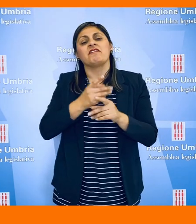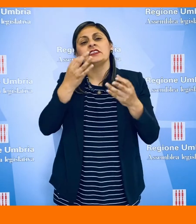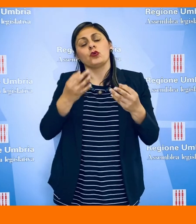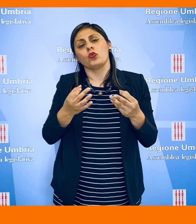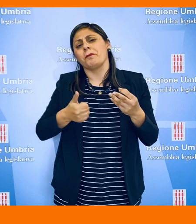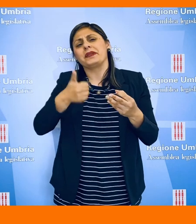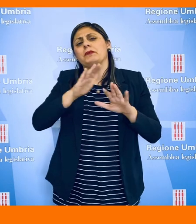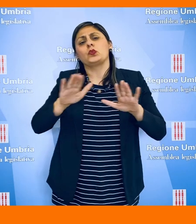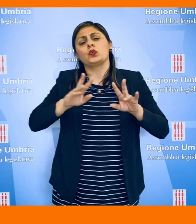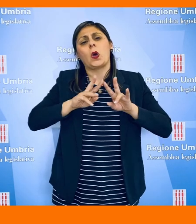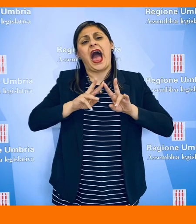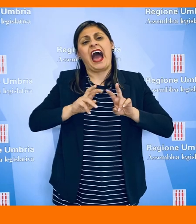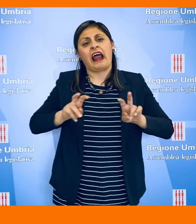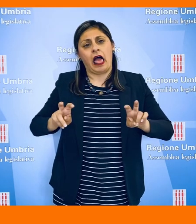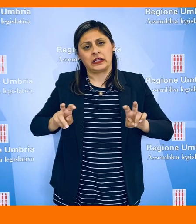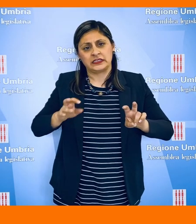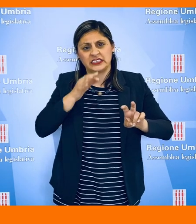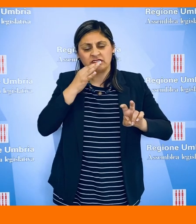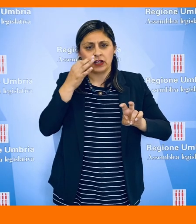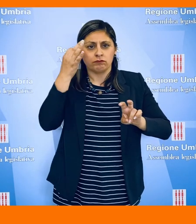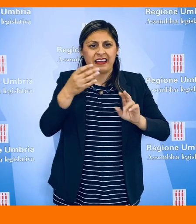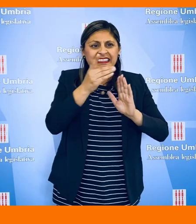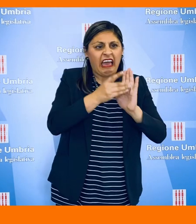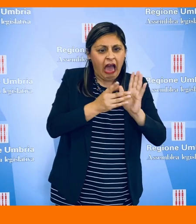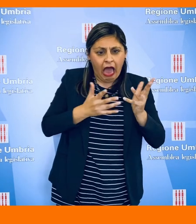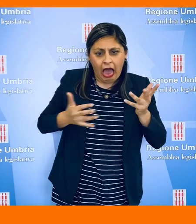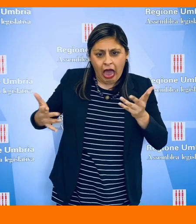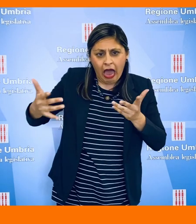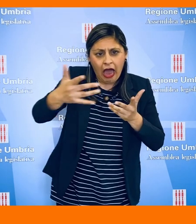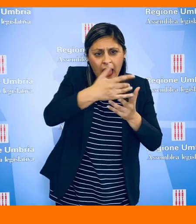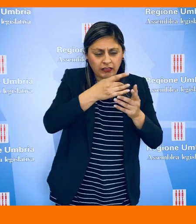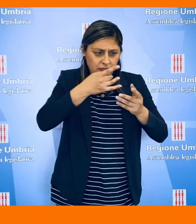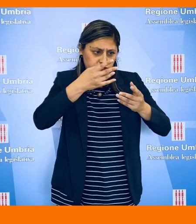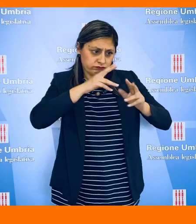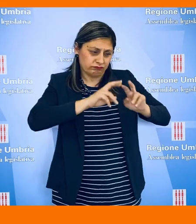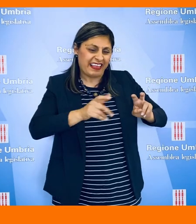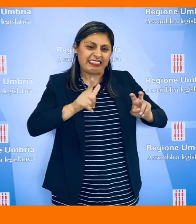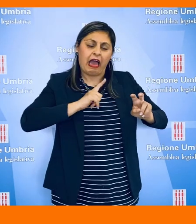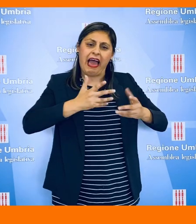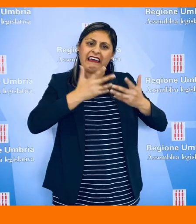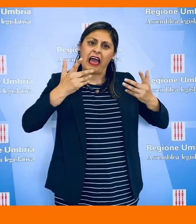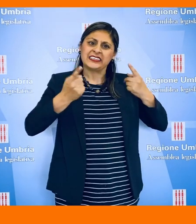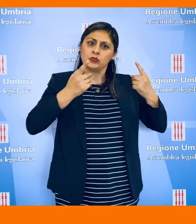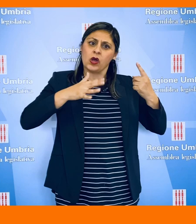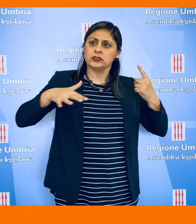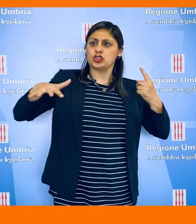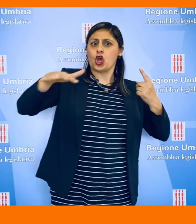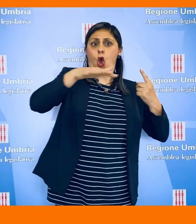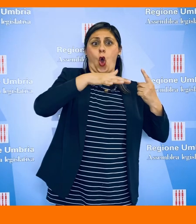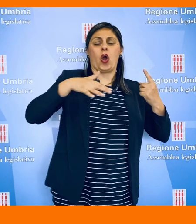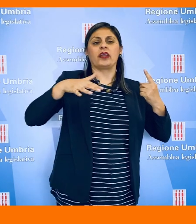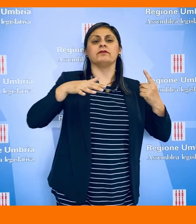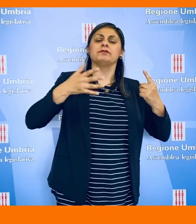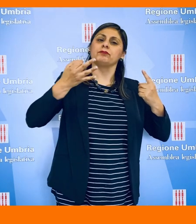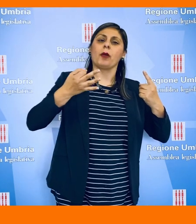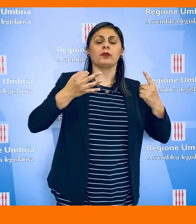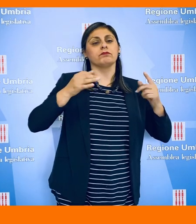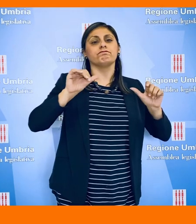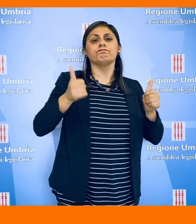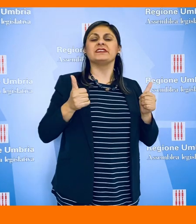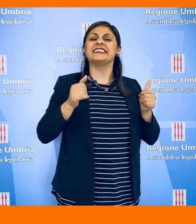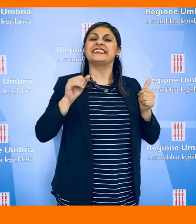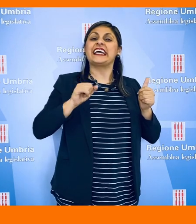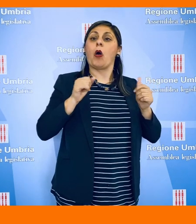un'analisi e quindi elaborando una banca dati che ci dia la fotografia veramente dello stato di salute